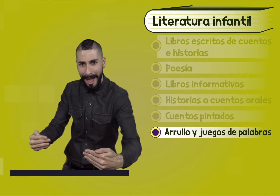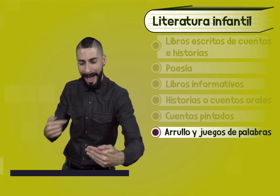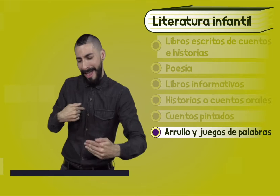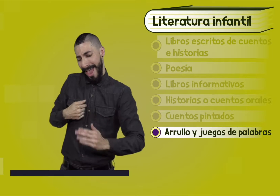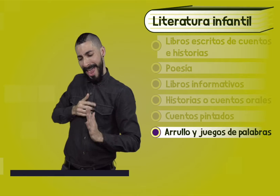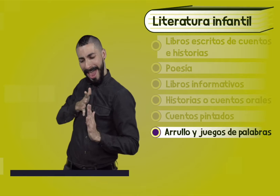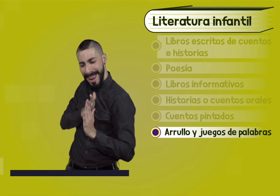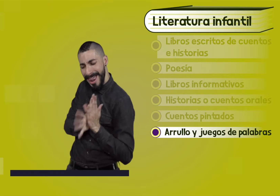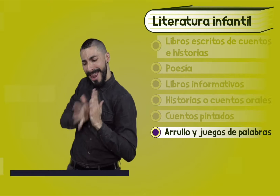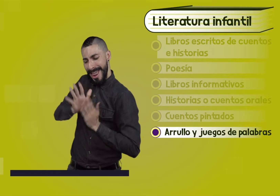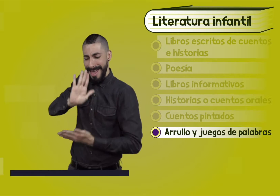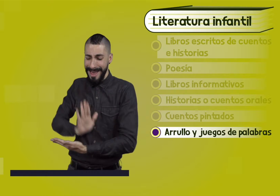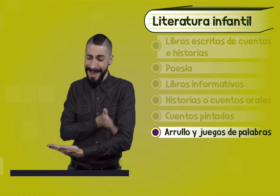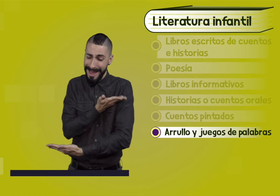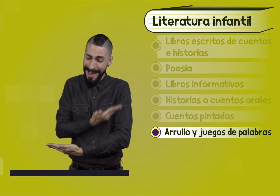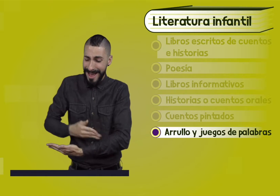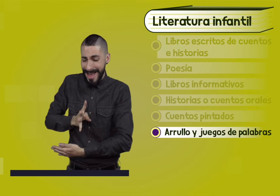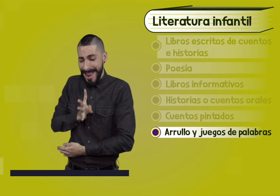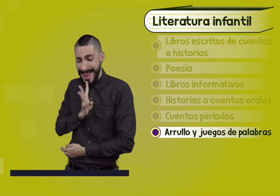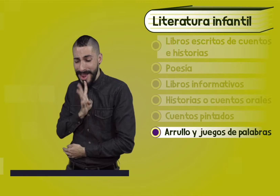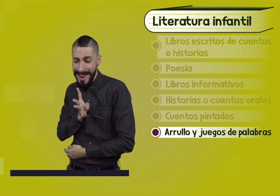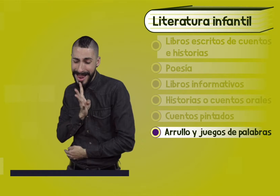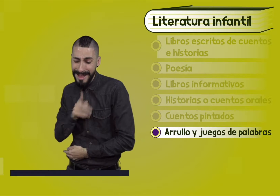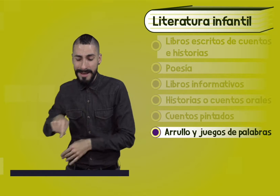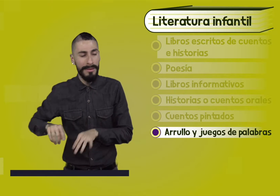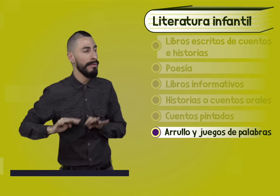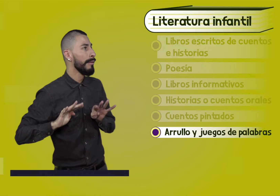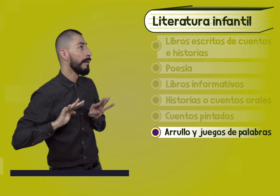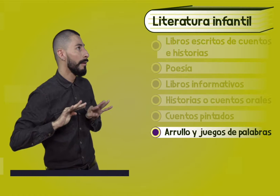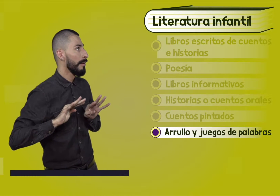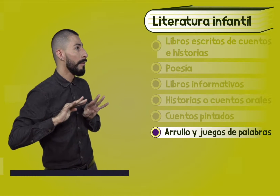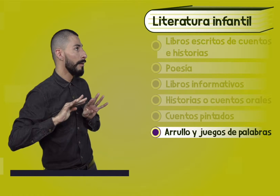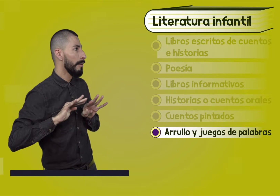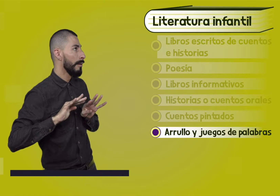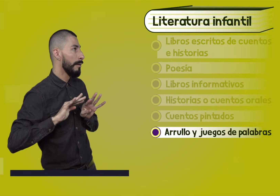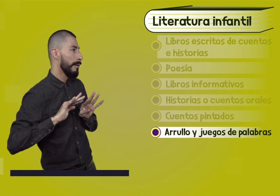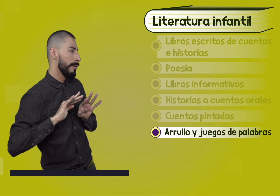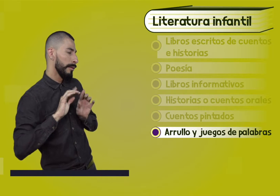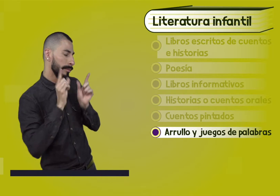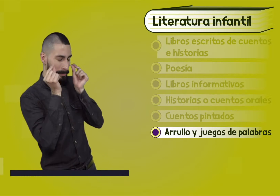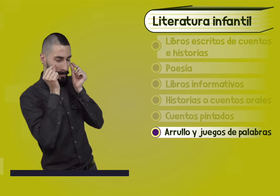Los arrullos son cantos o narraciones empleadas para dormir a los niños.